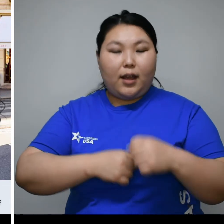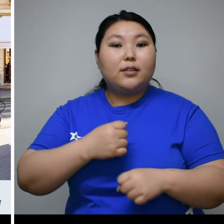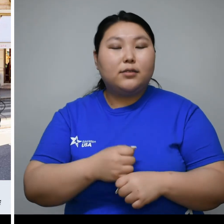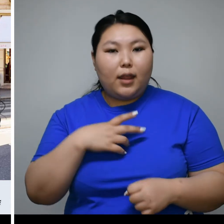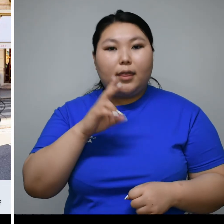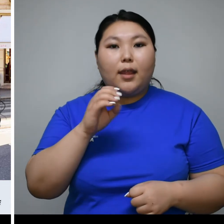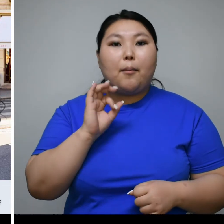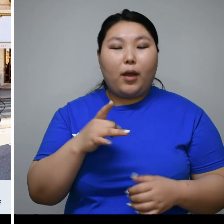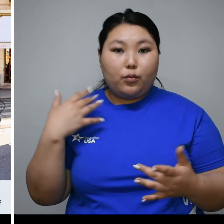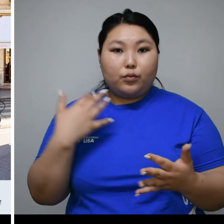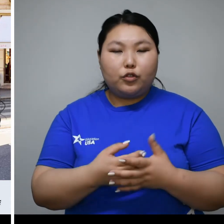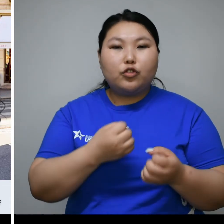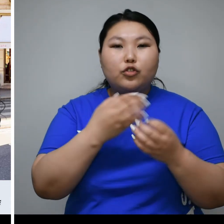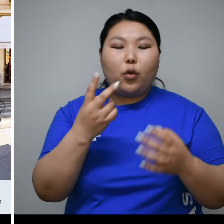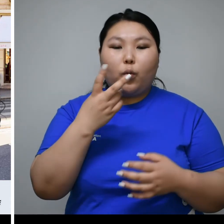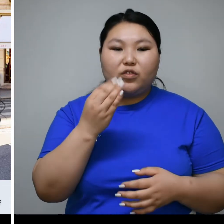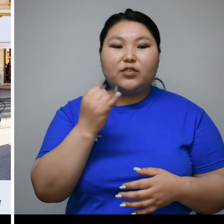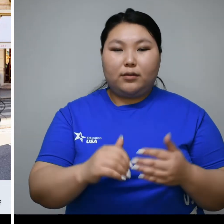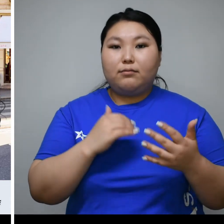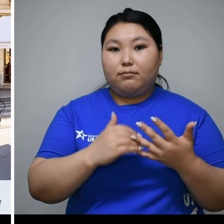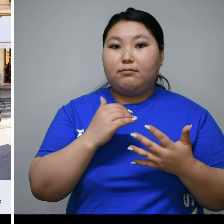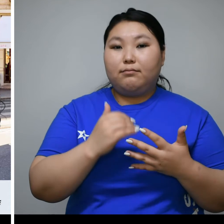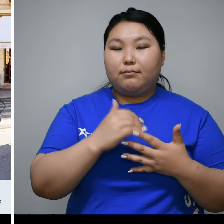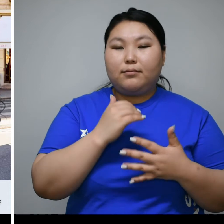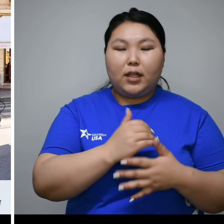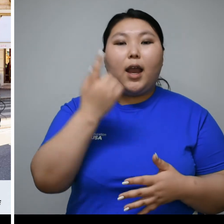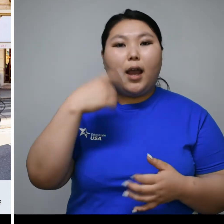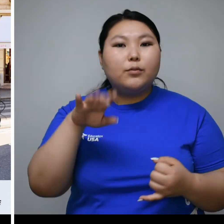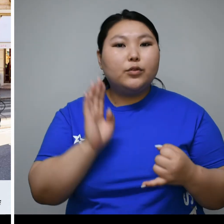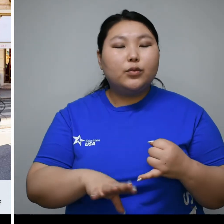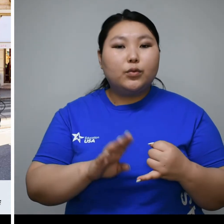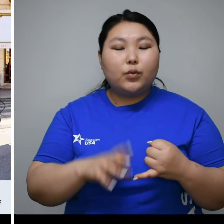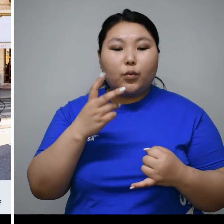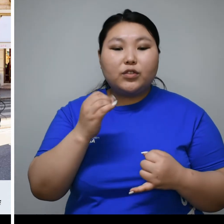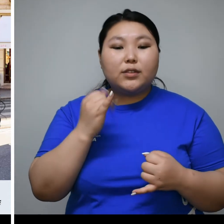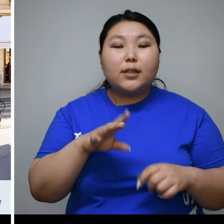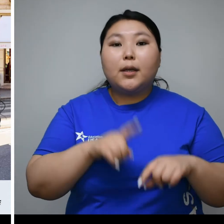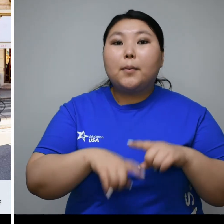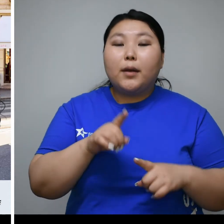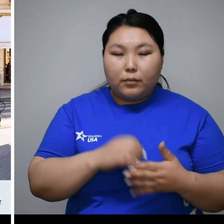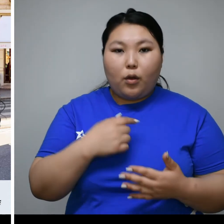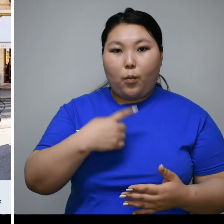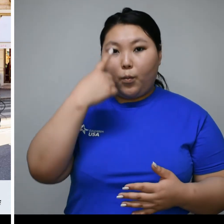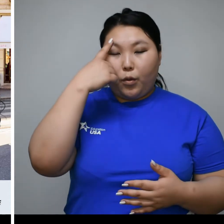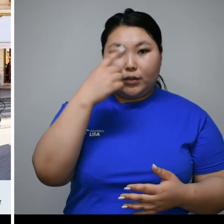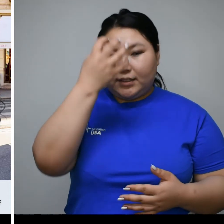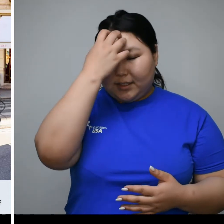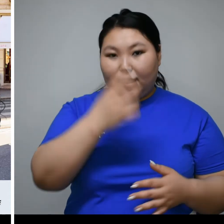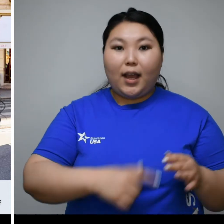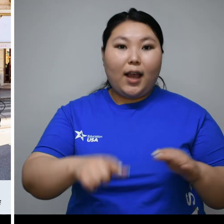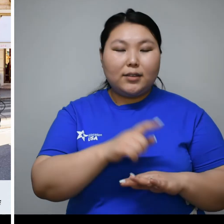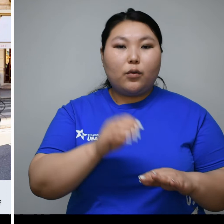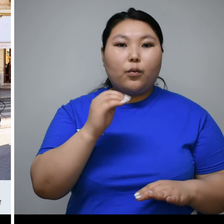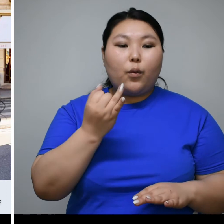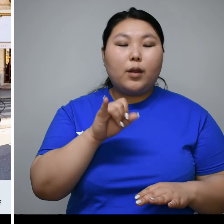дараа жилийн намар хүртэл зөндөө үе шатуудтай юм байлаа. Одоо хамгийн сүүлд одоо ямар үе шатн дээр явж байгаа вэ гэхэлэр Монголын